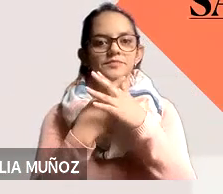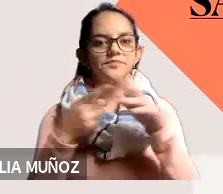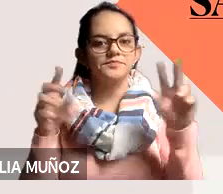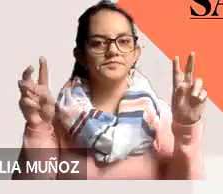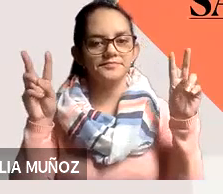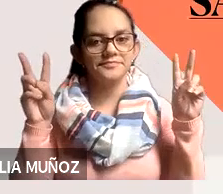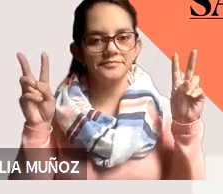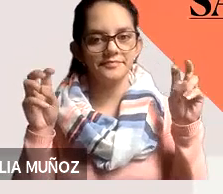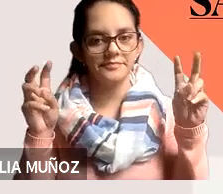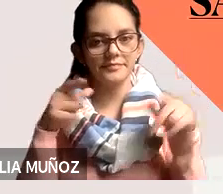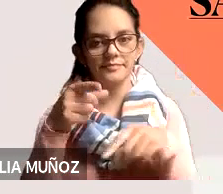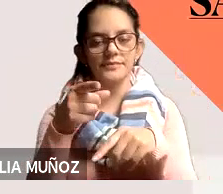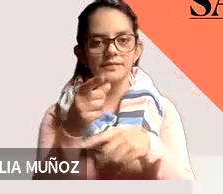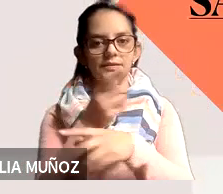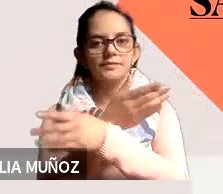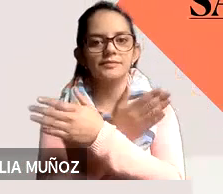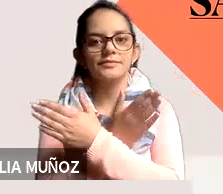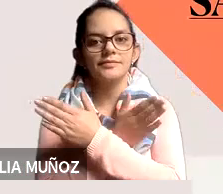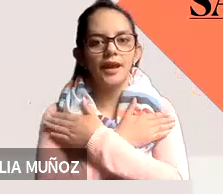comencemos. Sí.